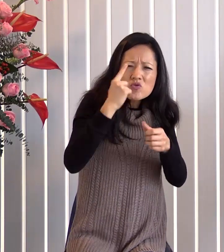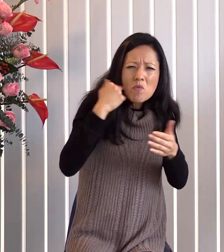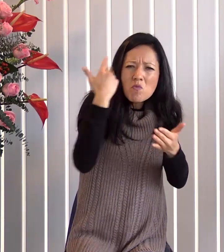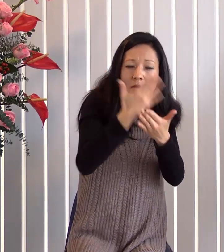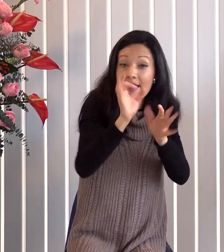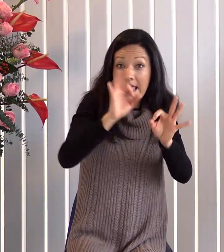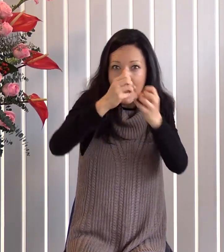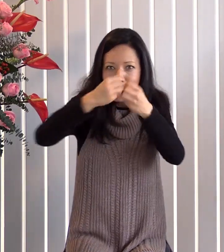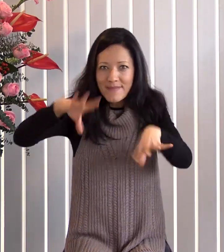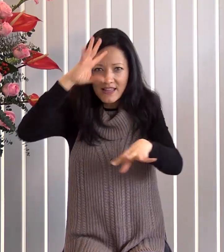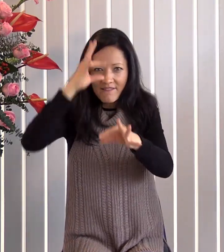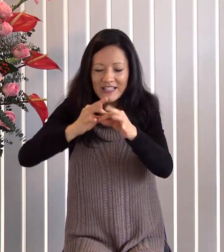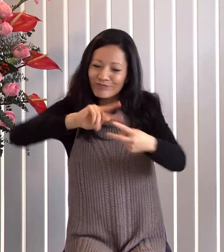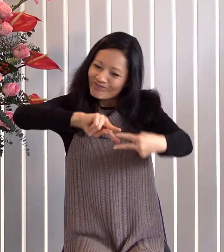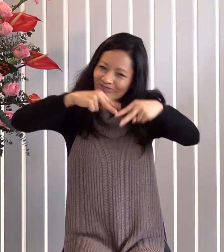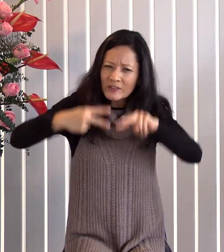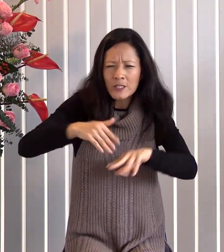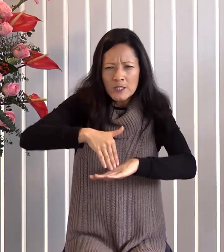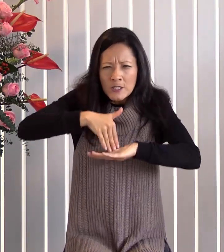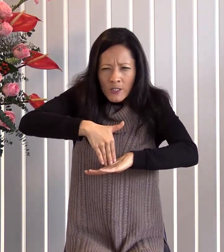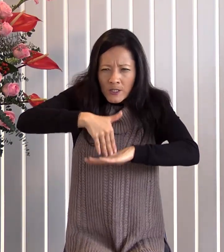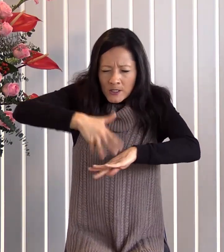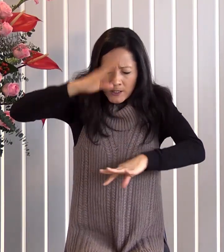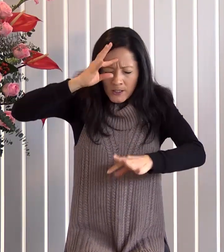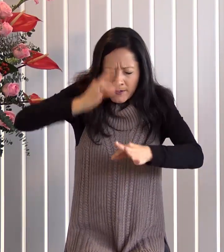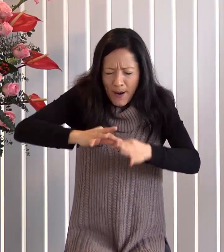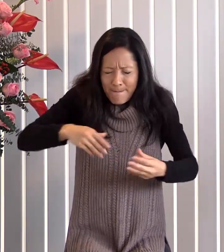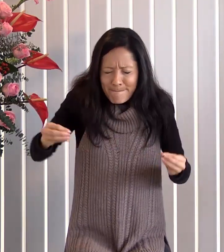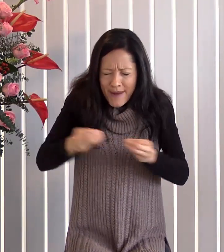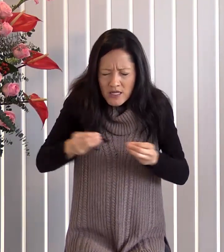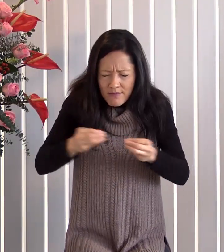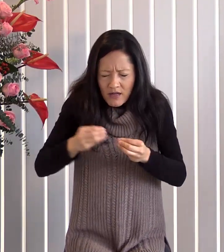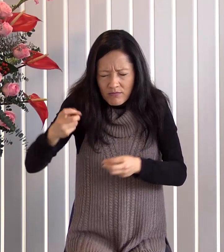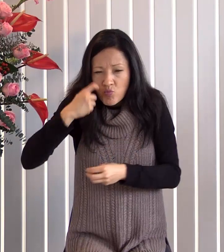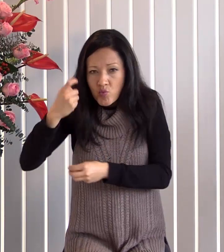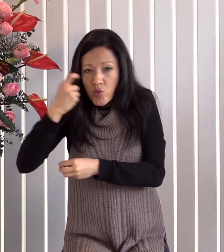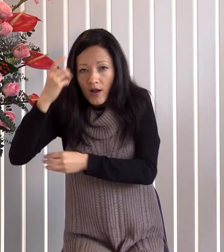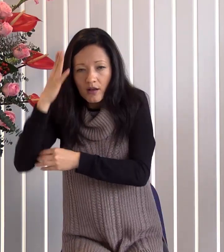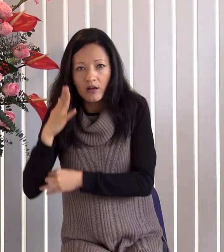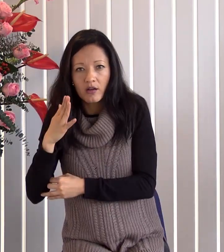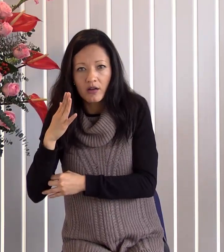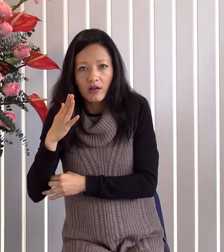perdemos la fe, sino que al contrario, nos arrodillamos más a Dios,